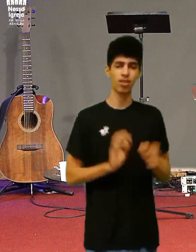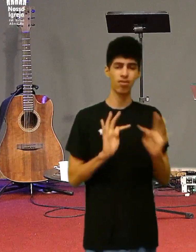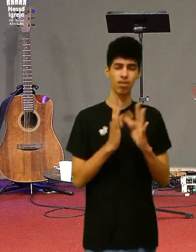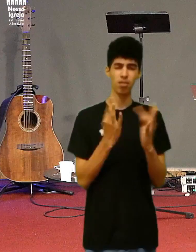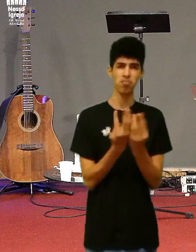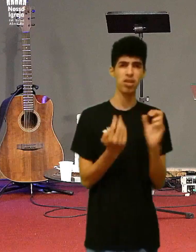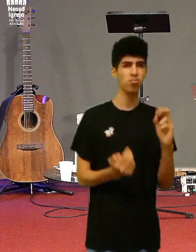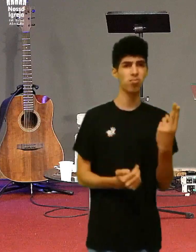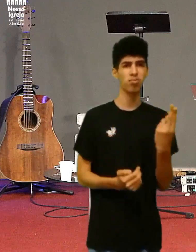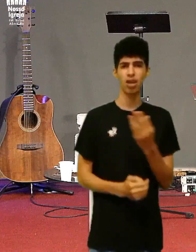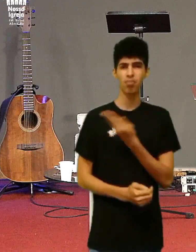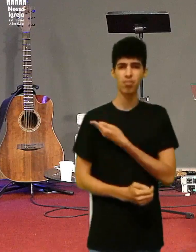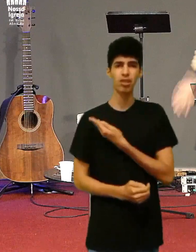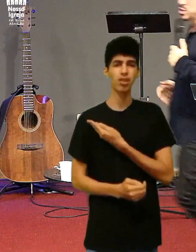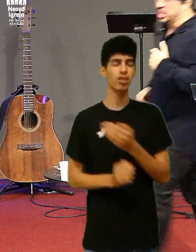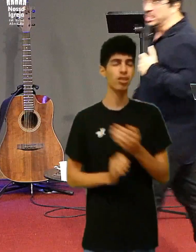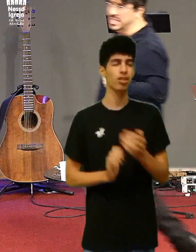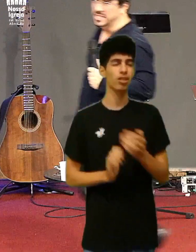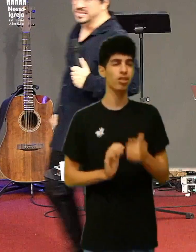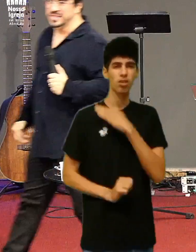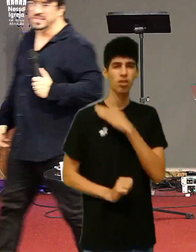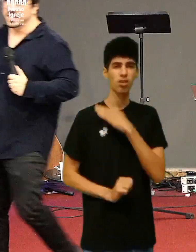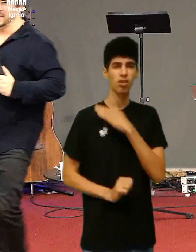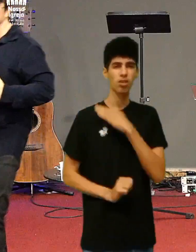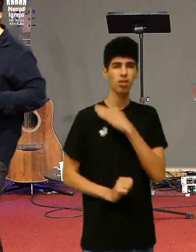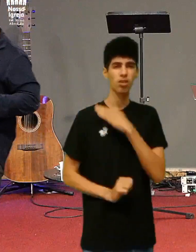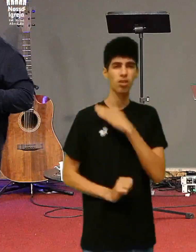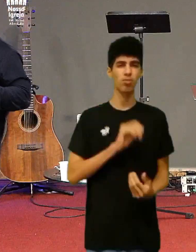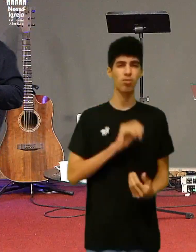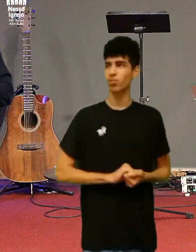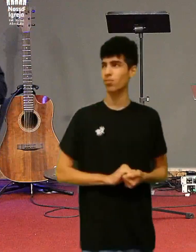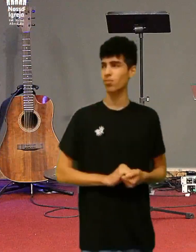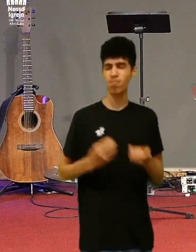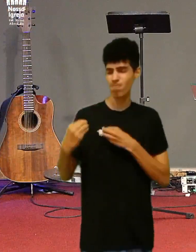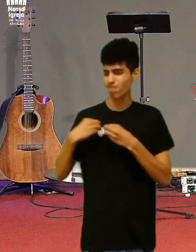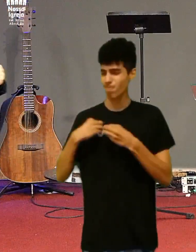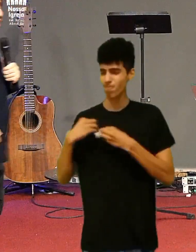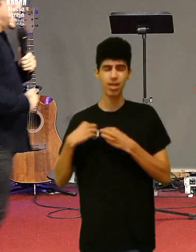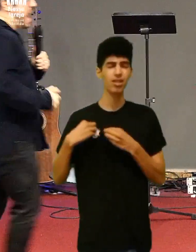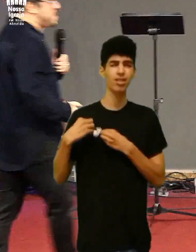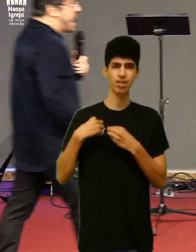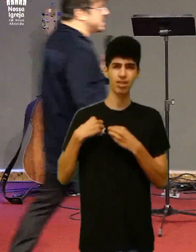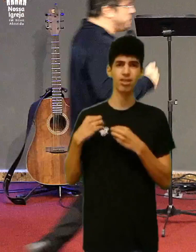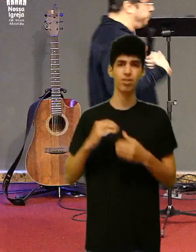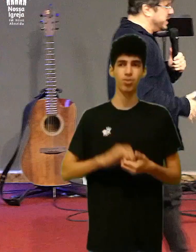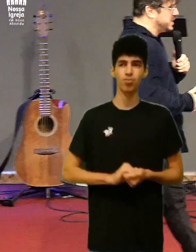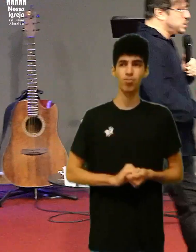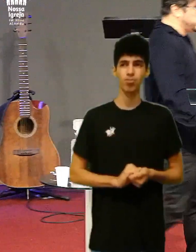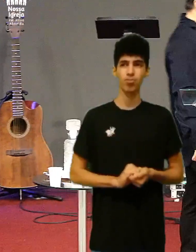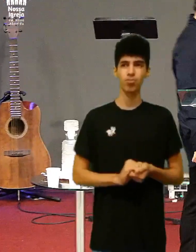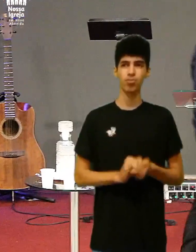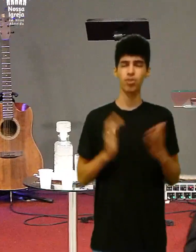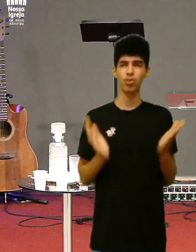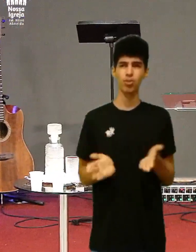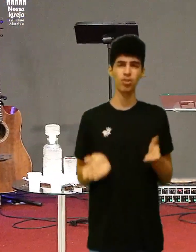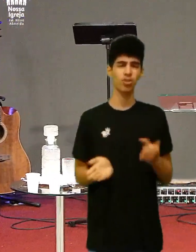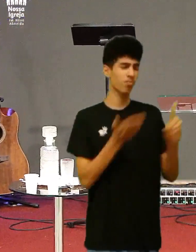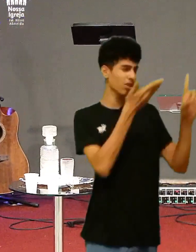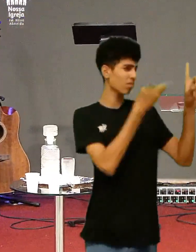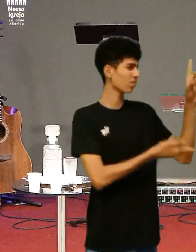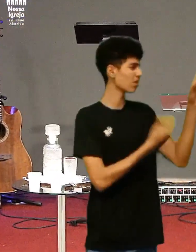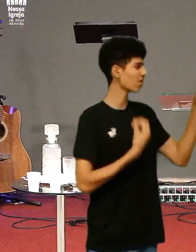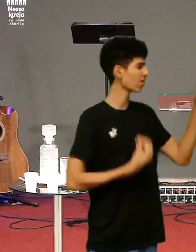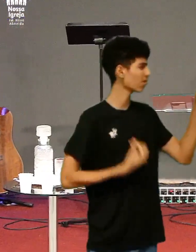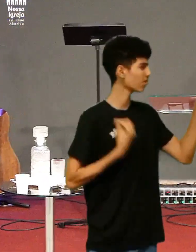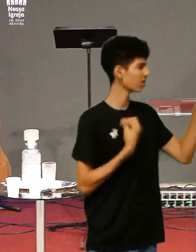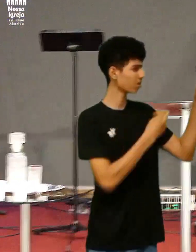jeito sim, tem jeito sim. Essa é uma noite de derramar da vida de Deus.